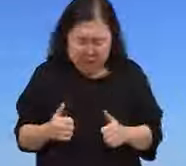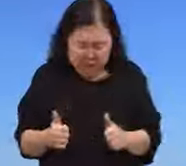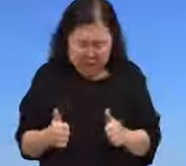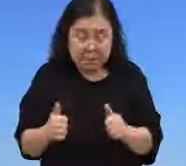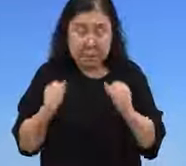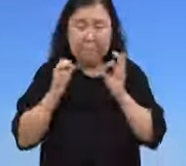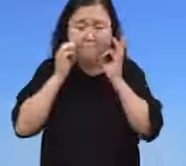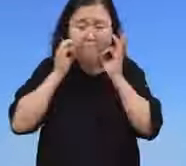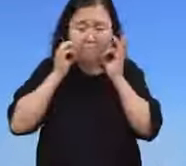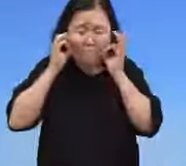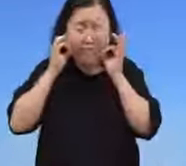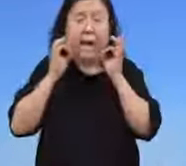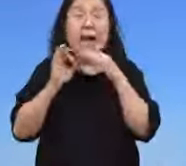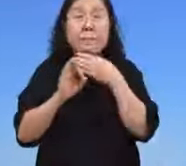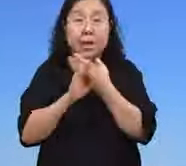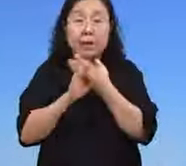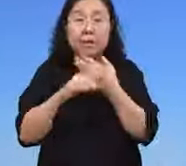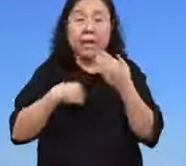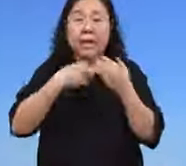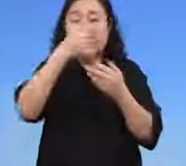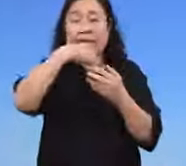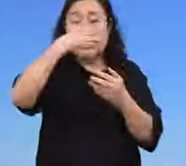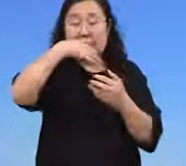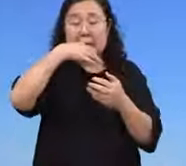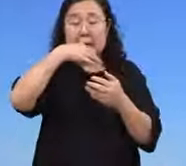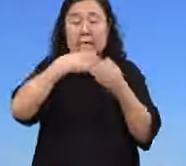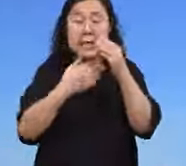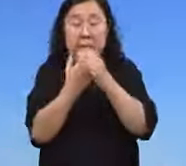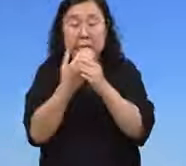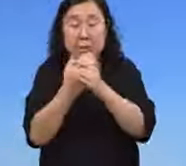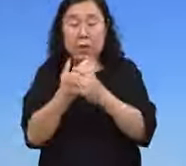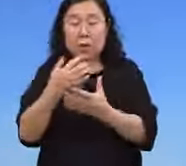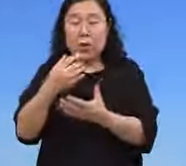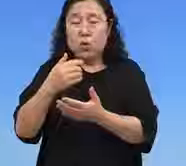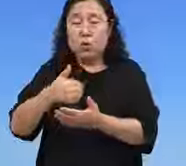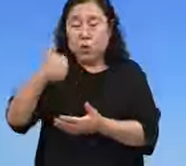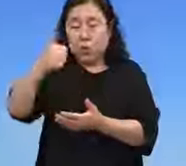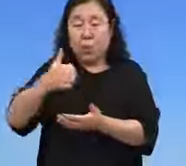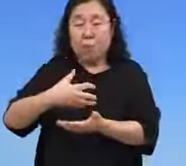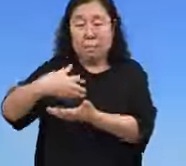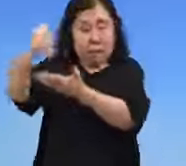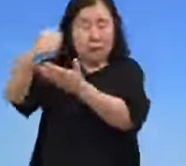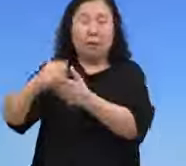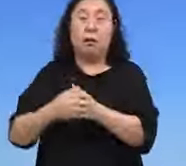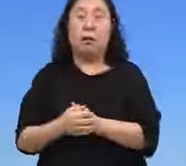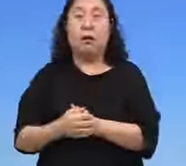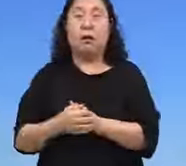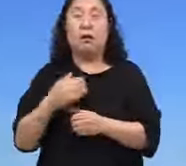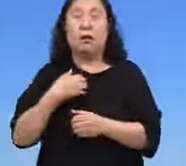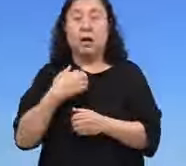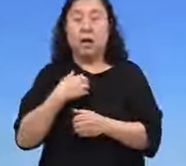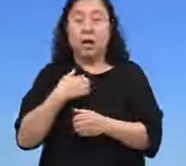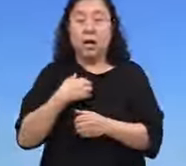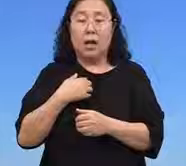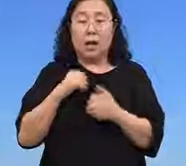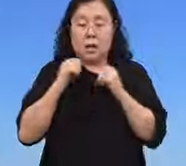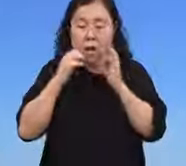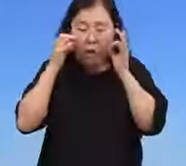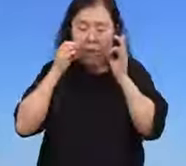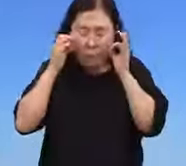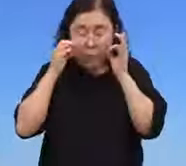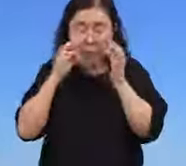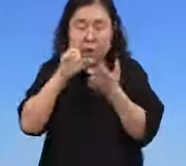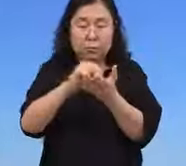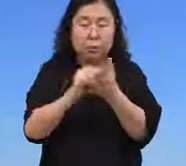하면은, 그래서 이익을 남기면 그거 주인이 다 빼앗아 가버리고, 반대로 내가 막 열심히 하다가 잘 안 되고 뭐